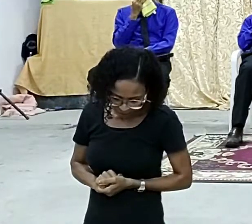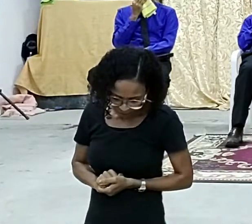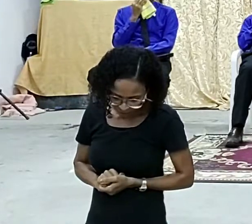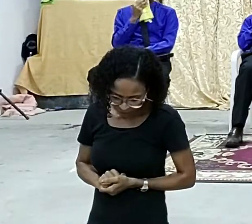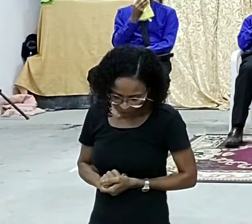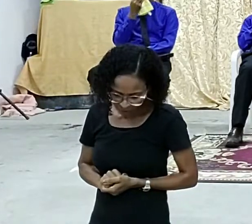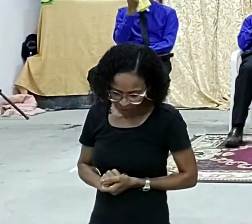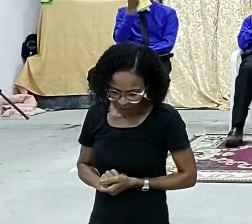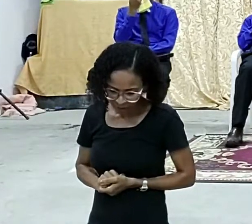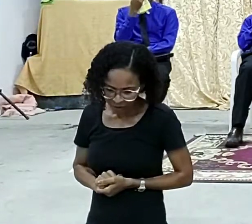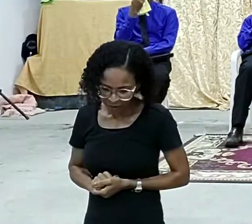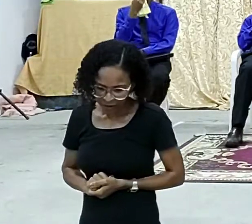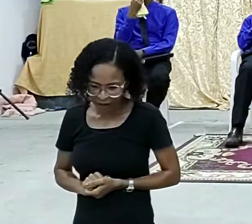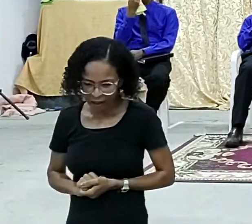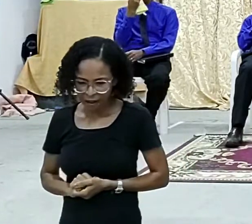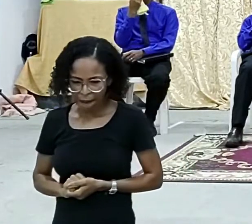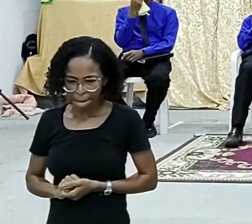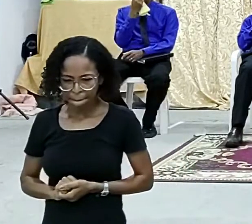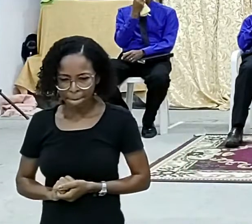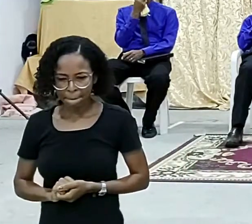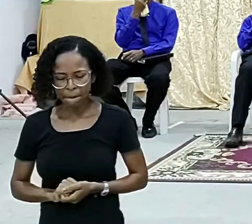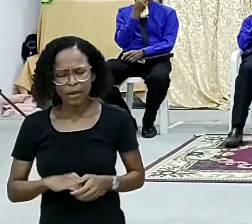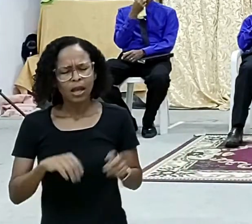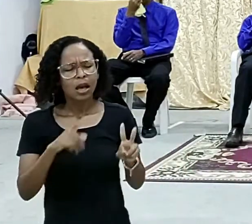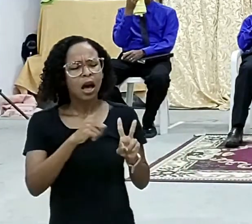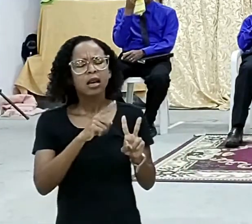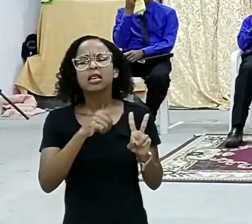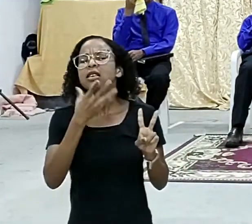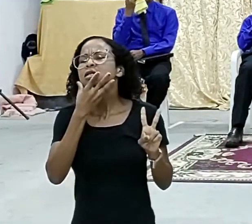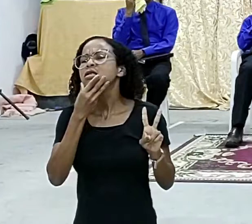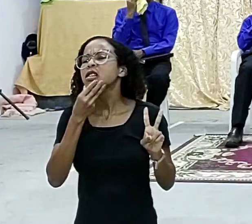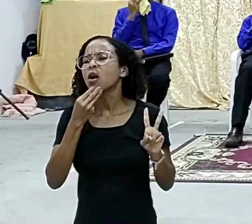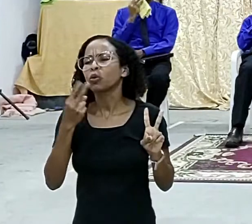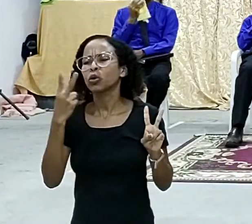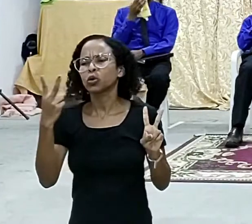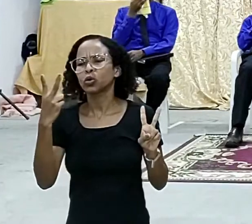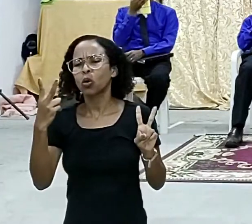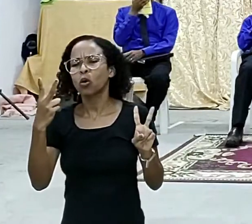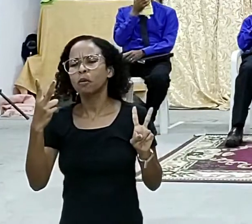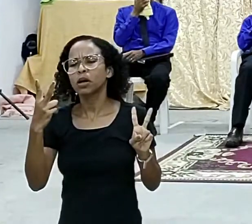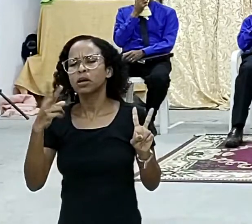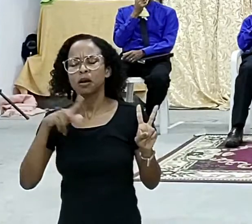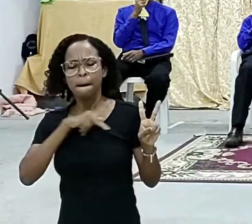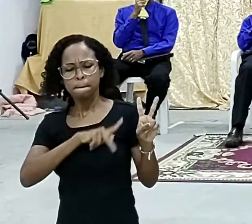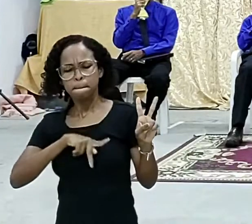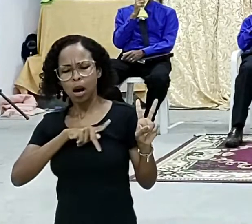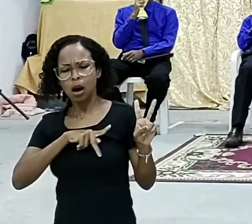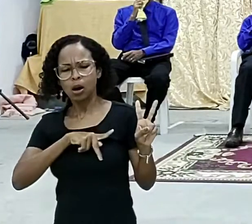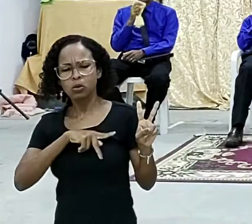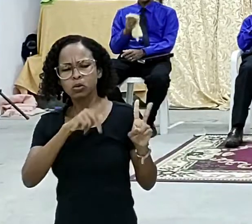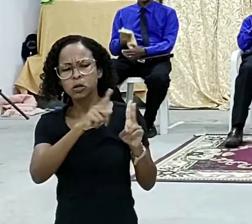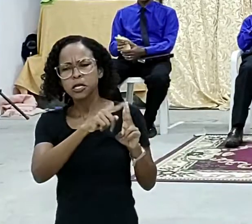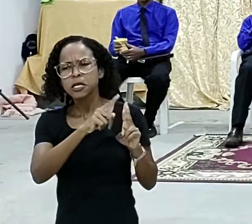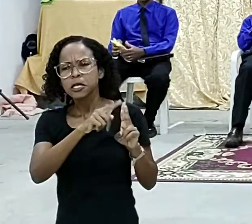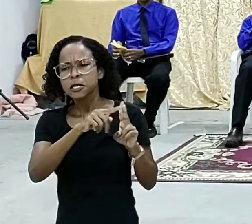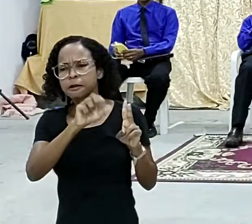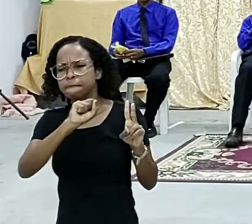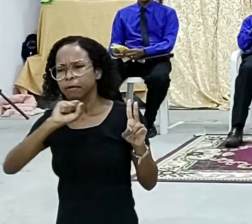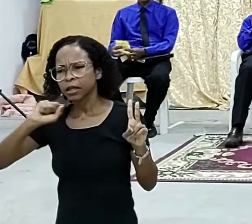Paulo e Silas se encontrou em situação difícil. Foram